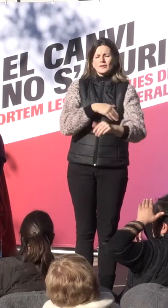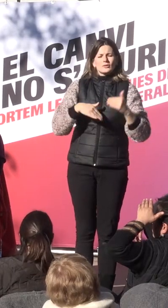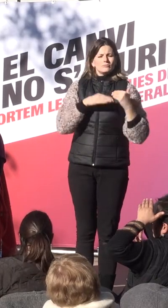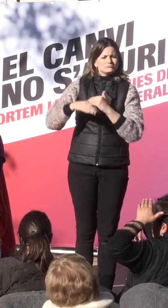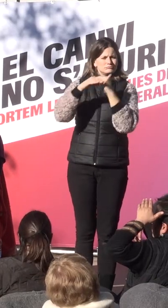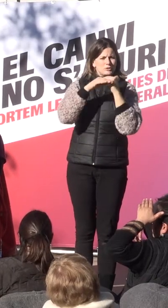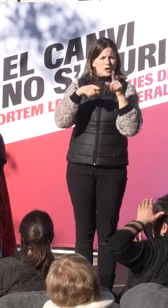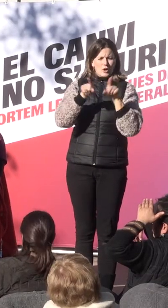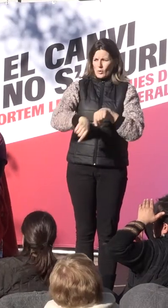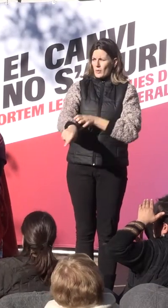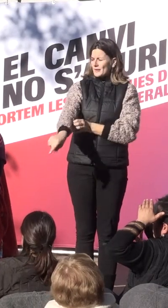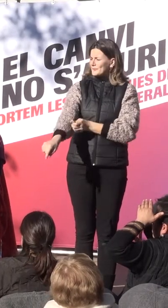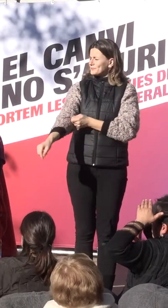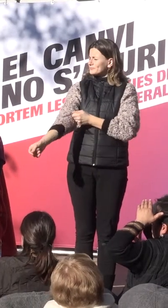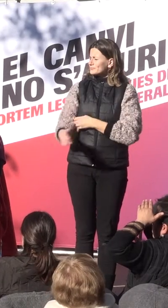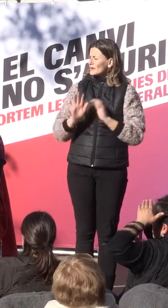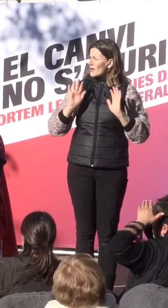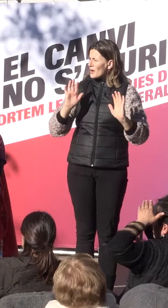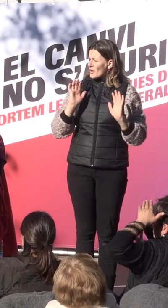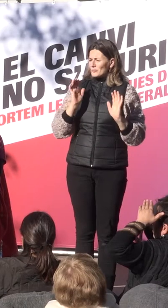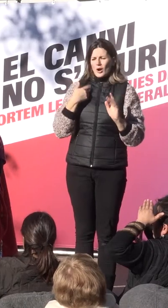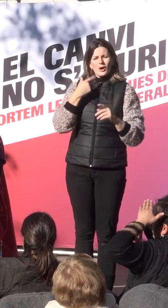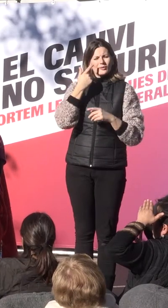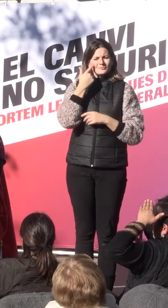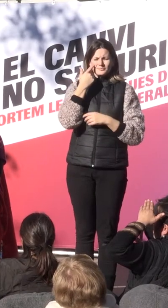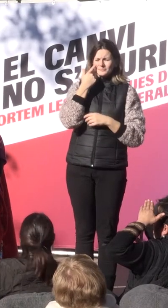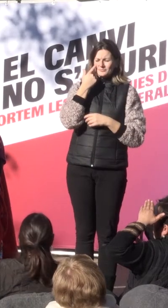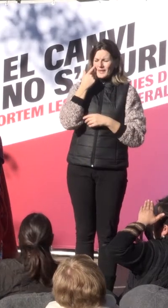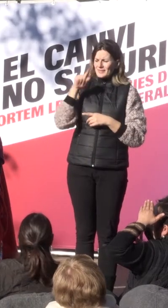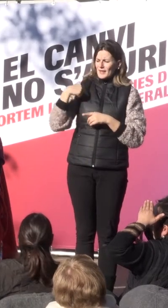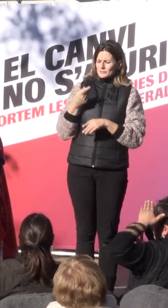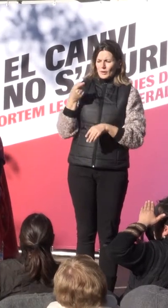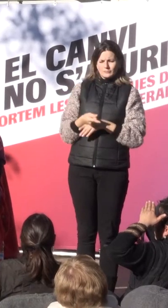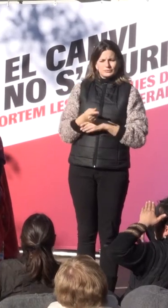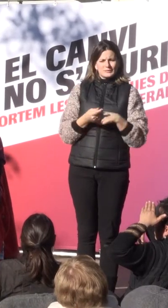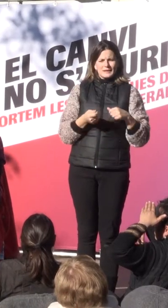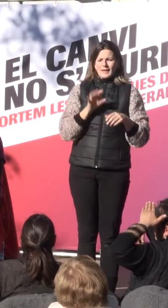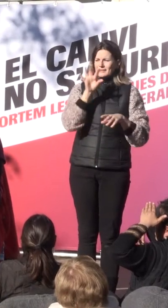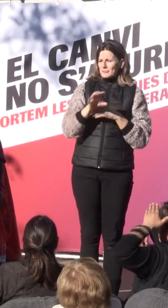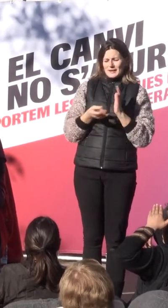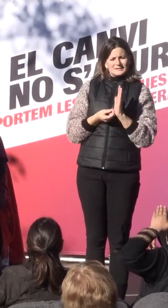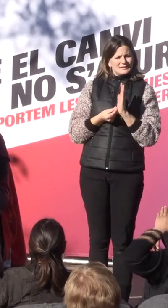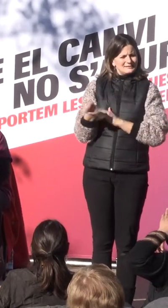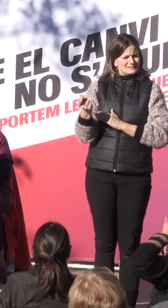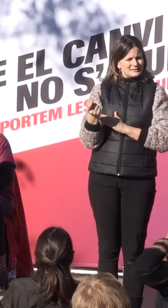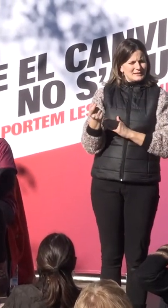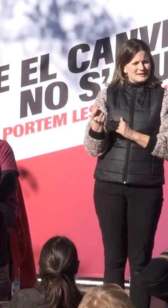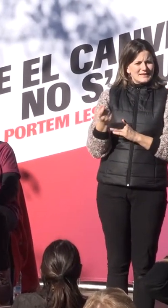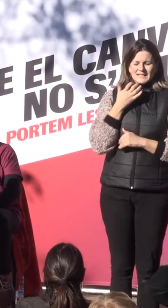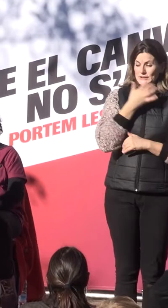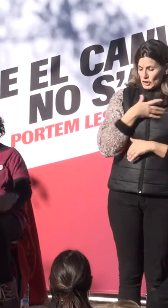ciudadanas y ciudadanas pero que nadie se vea obligado a marchar de su país a irse de su país si no